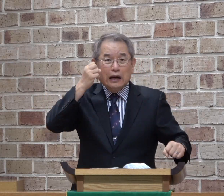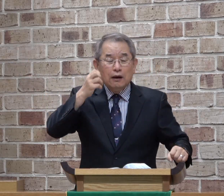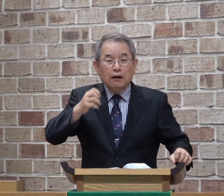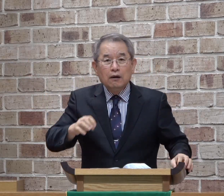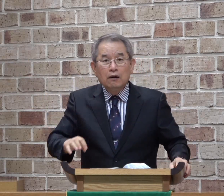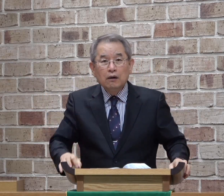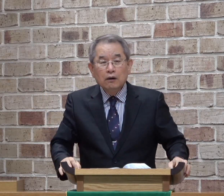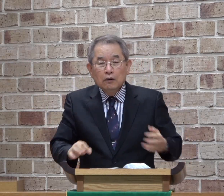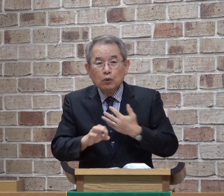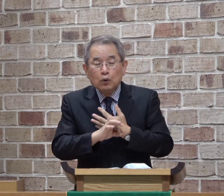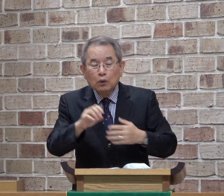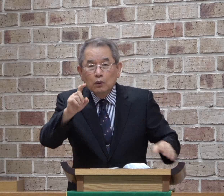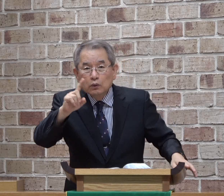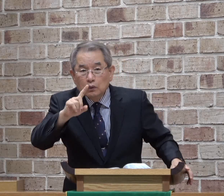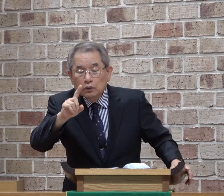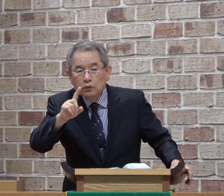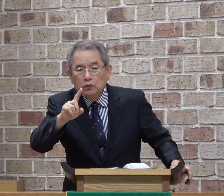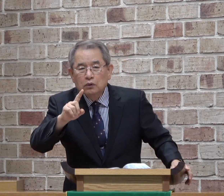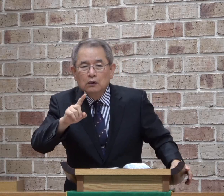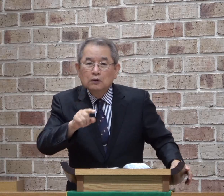않고 우리의 행위가 올바르지 않다면